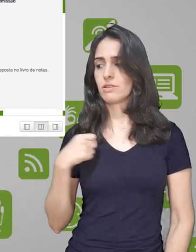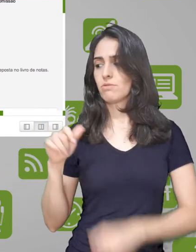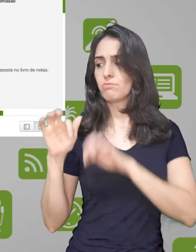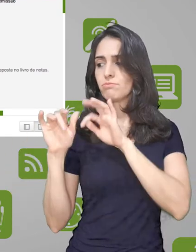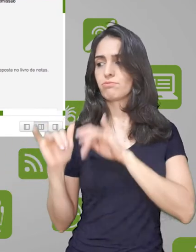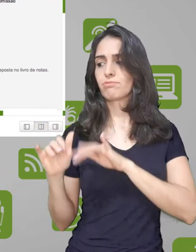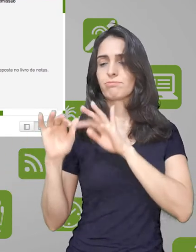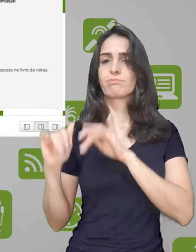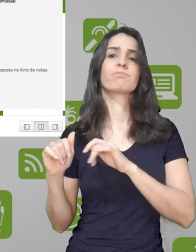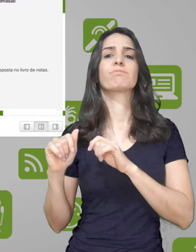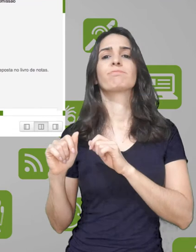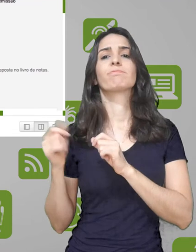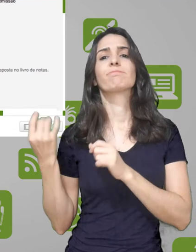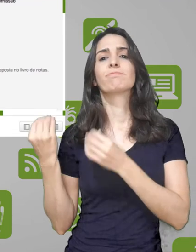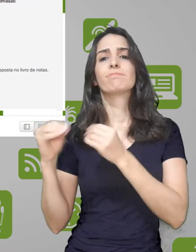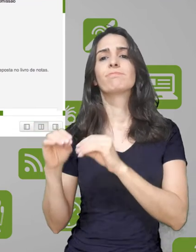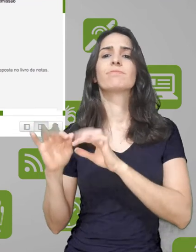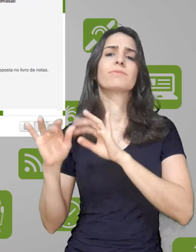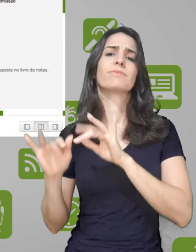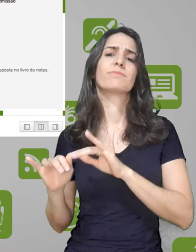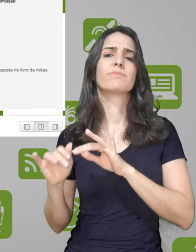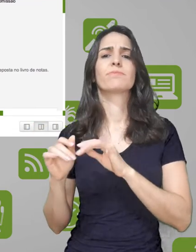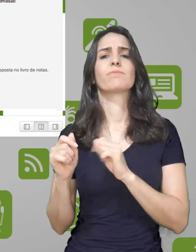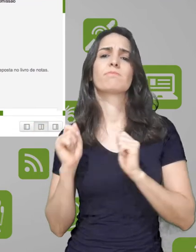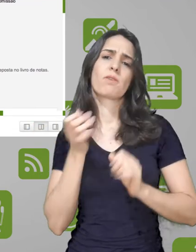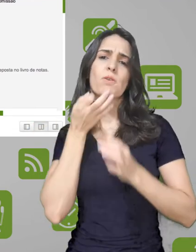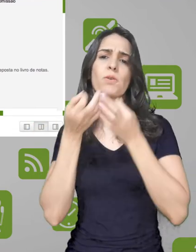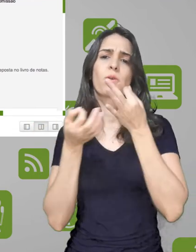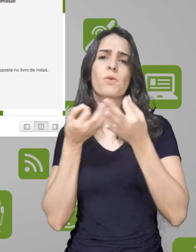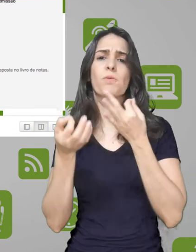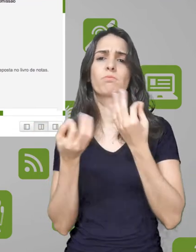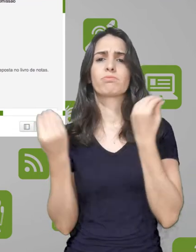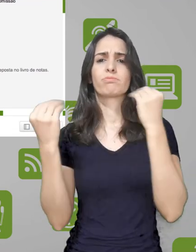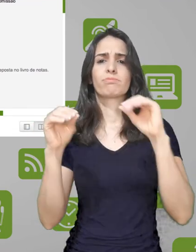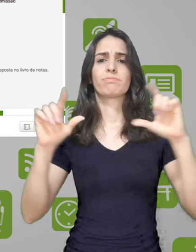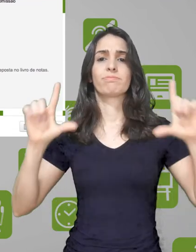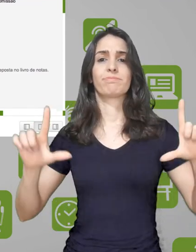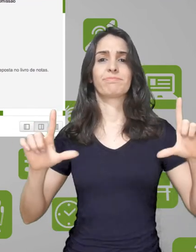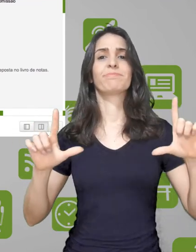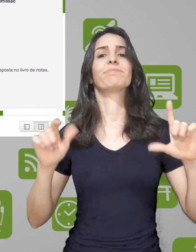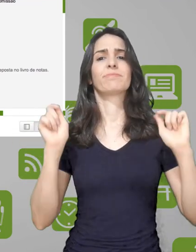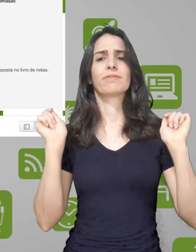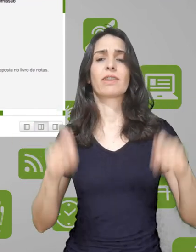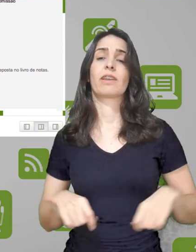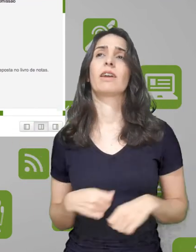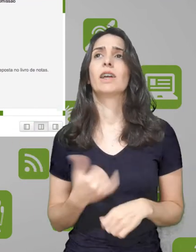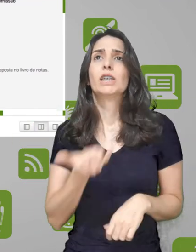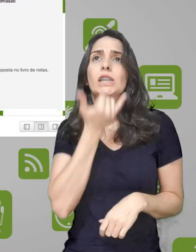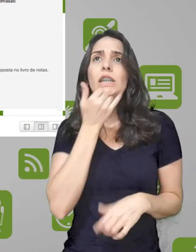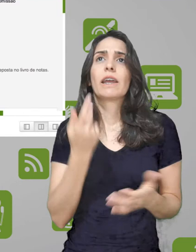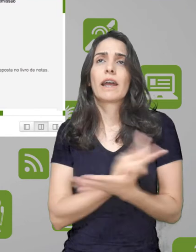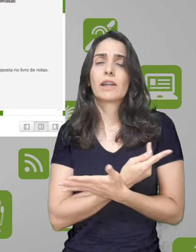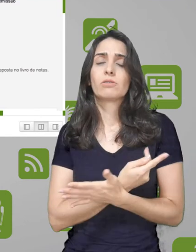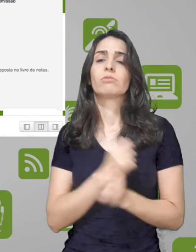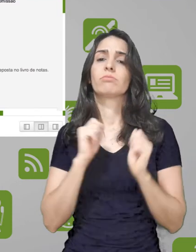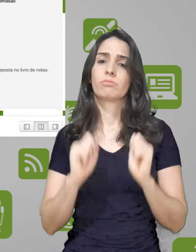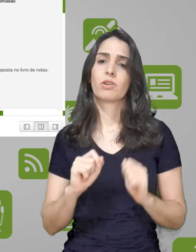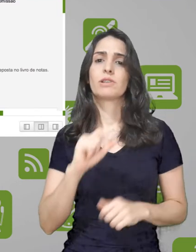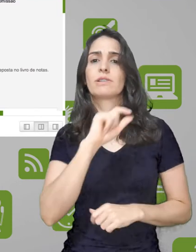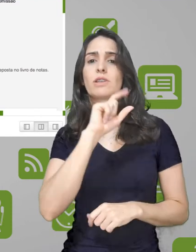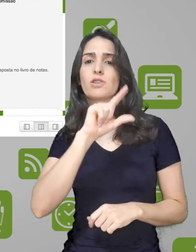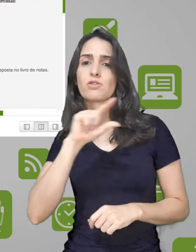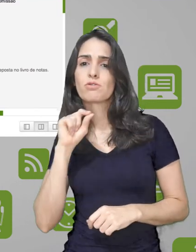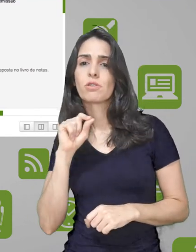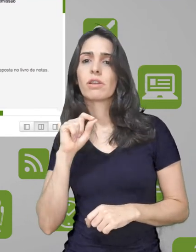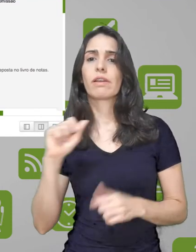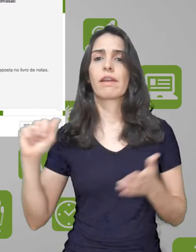exemplo colocar uma notinha aqui eu posso colocar para o aluno tudo isso pode ser feito E aí eu coloquei errado como é que vou fazer